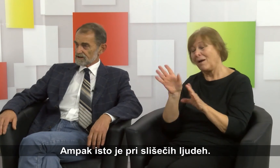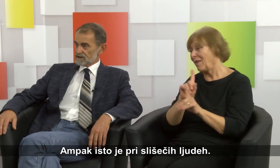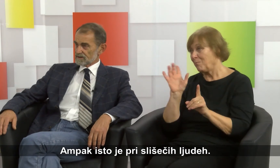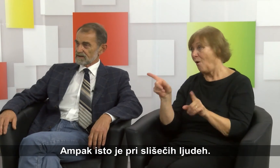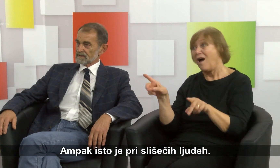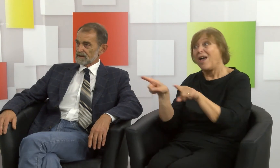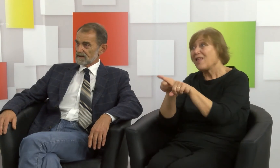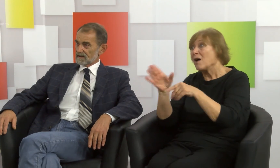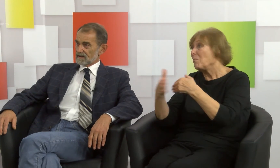slišečih ljudeh, ne?